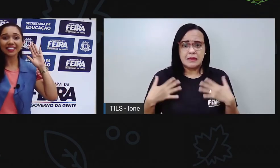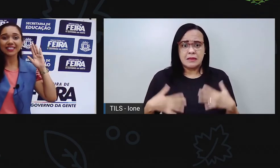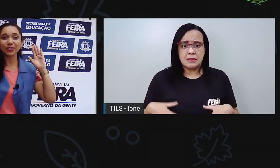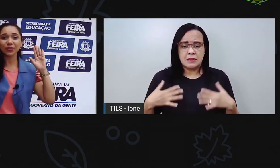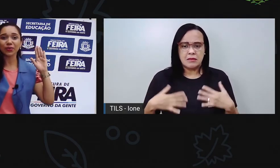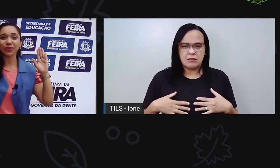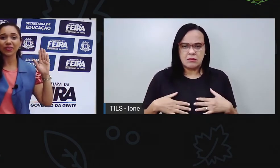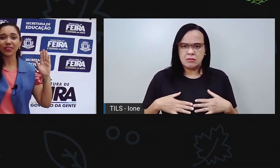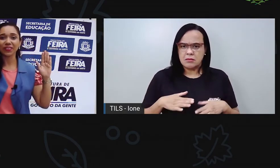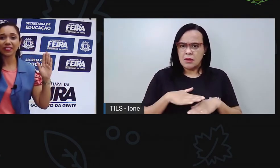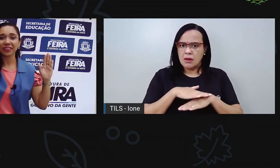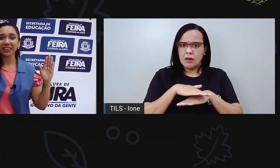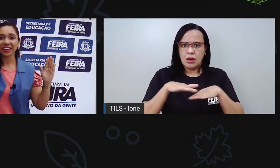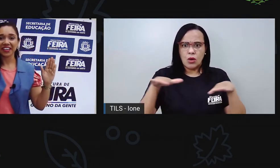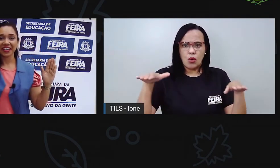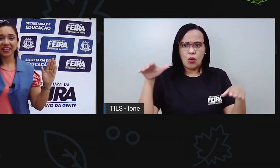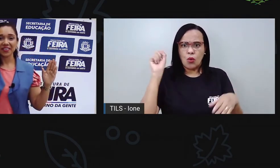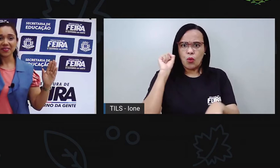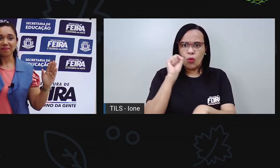Silêncio!